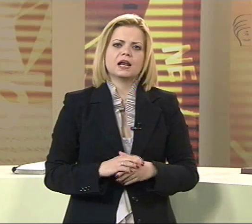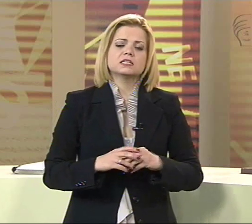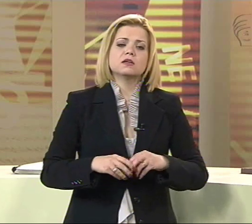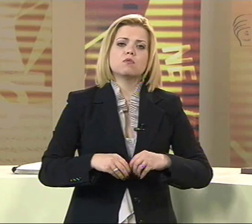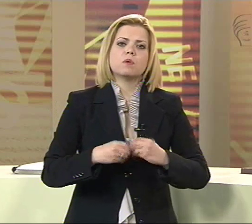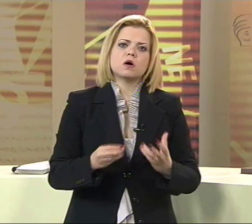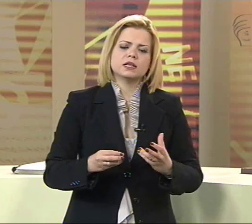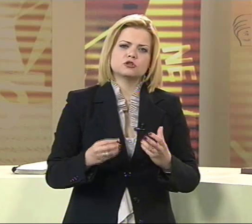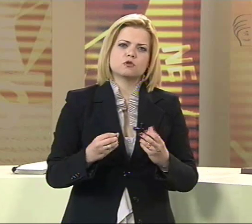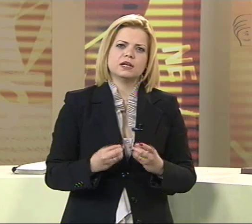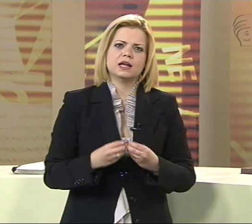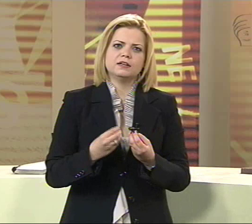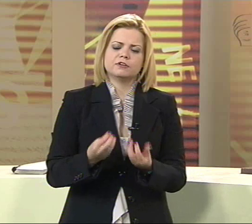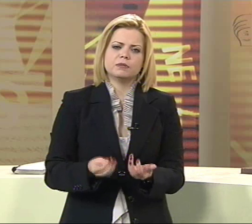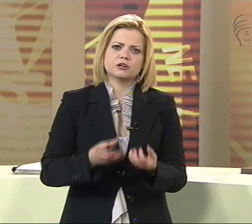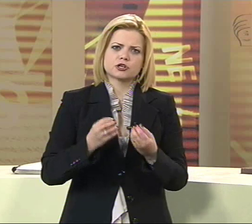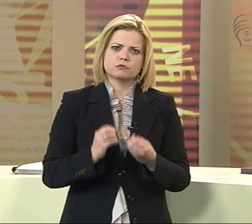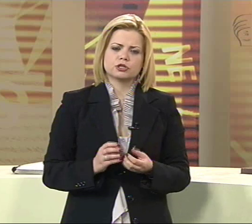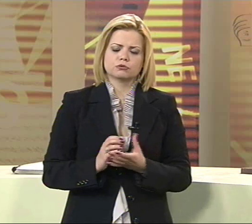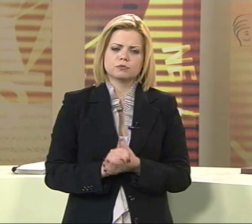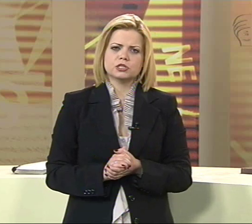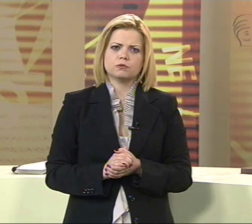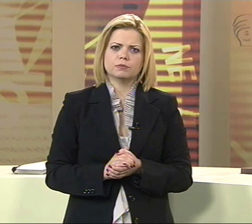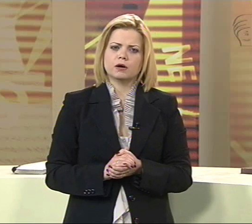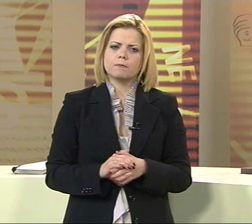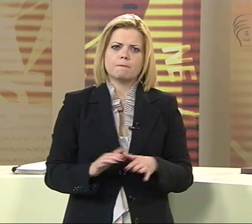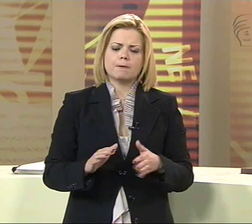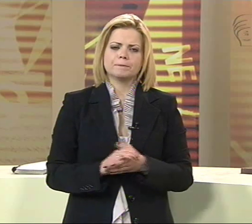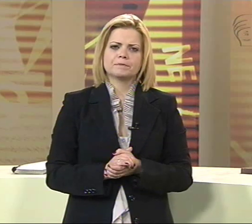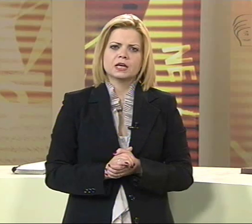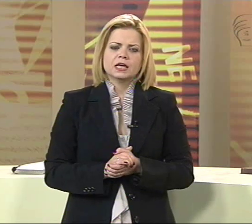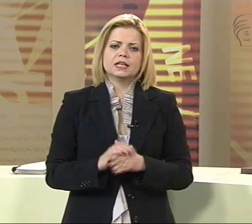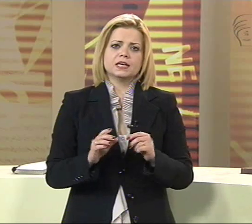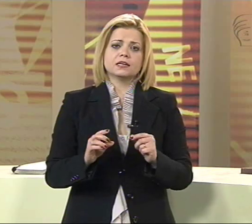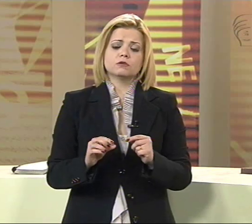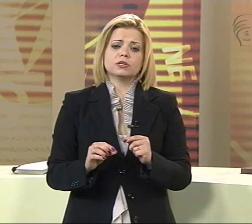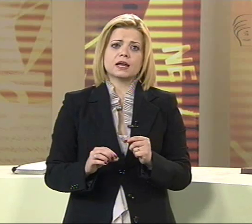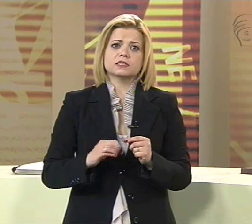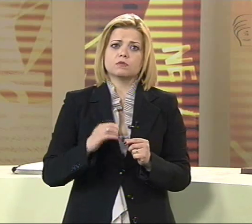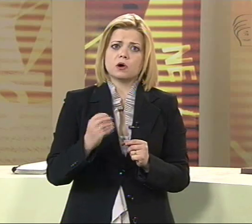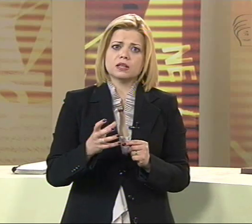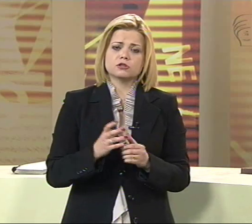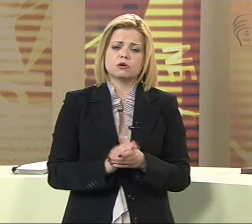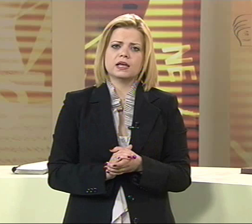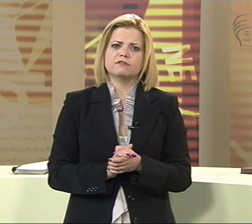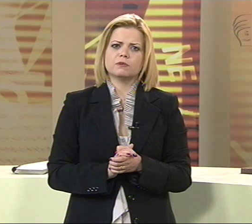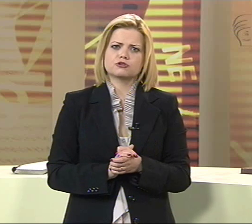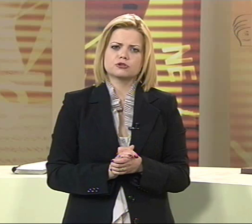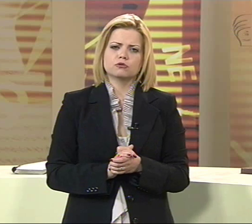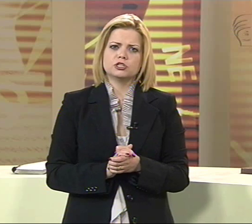elas não podem escolher livremente o seu domicílio. Não, não. E daí que no que elas não podem escolher livremente o seu